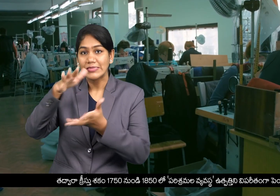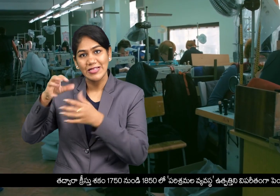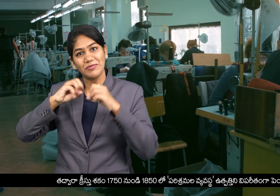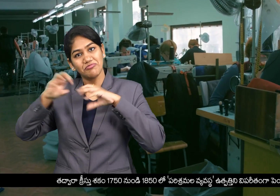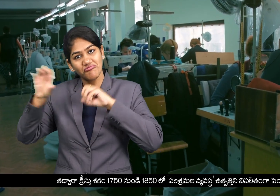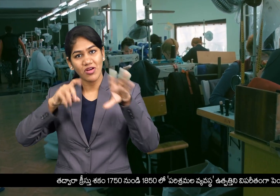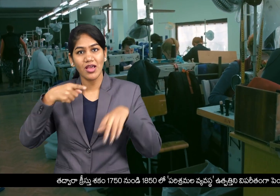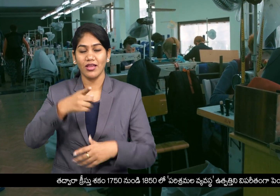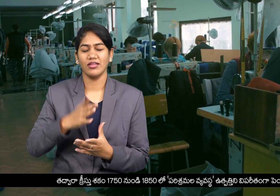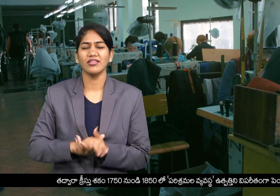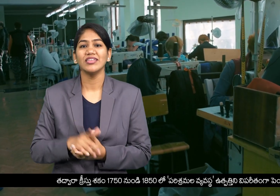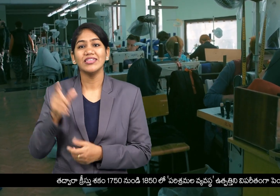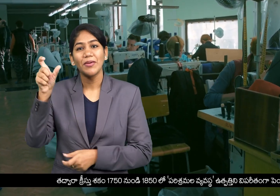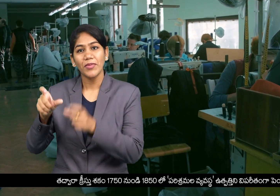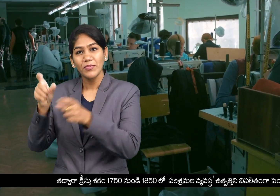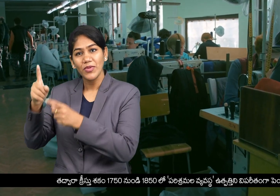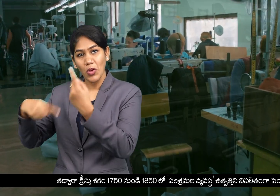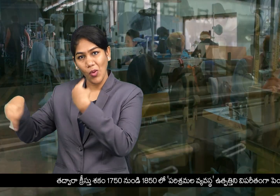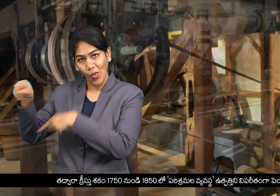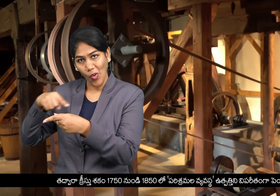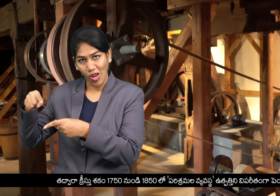ఉత్పత్తిని విపరీతంగా పెంచివేసింది.